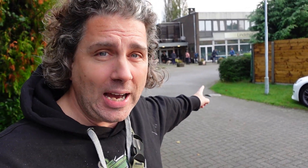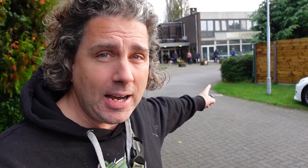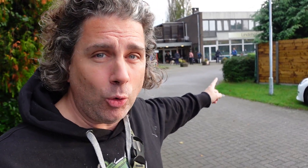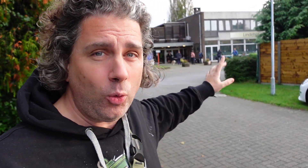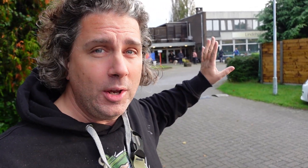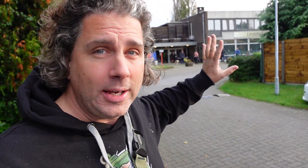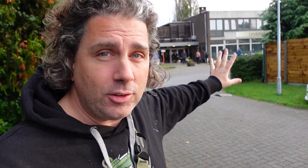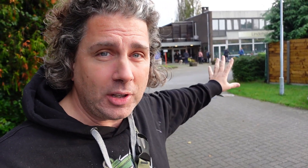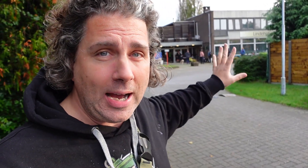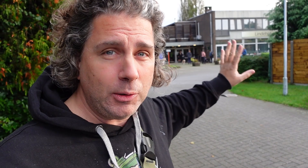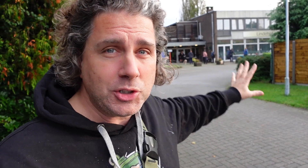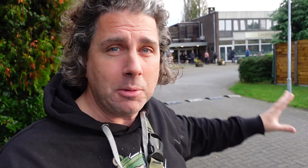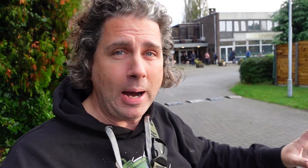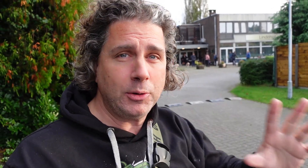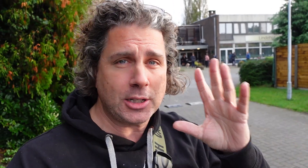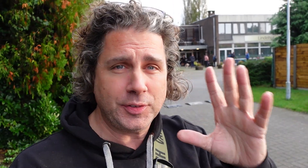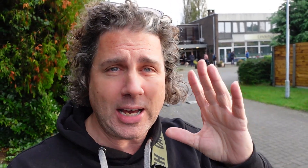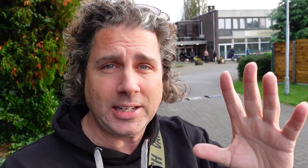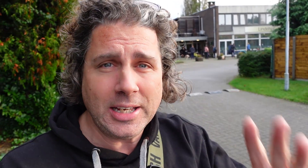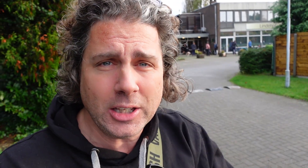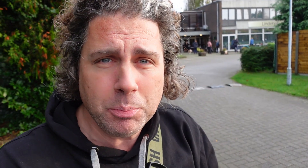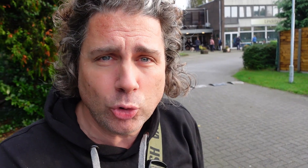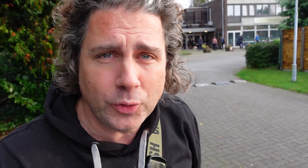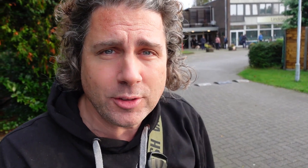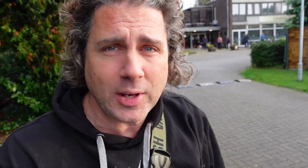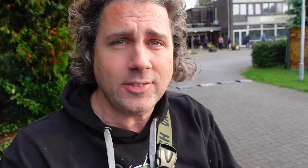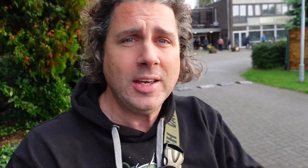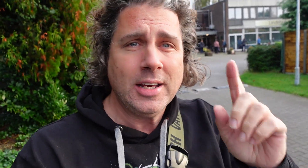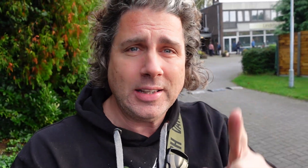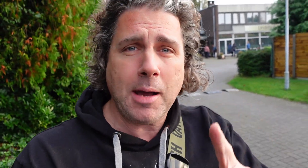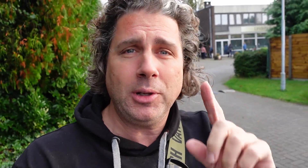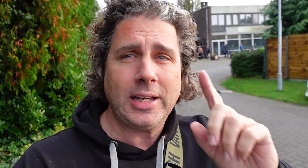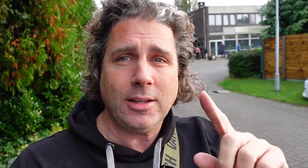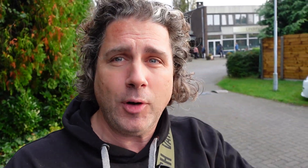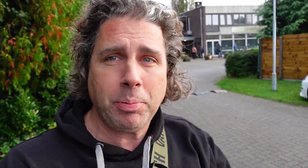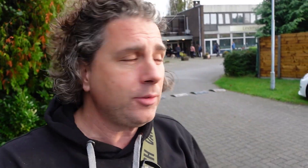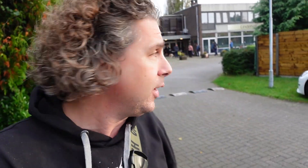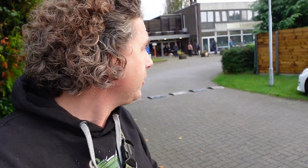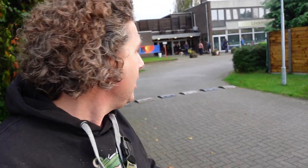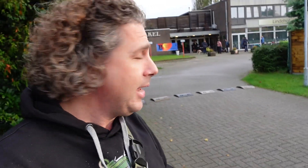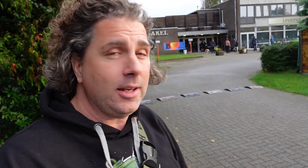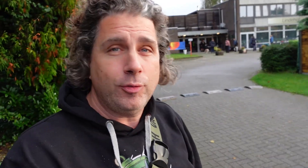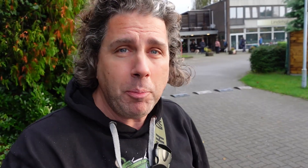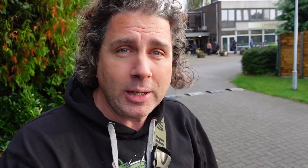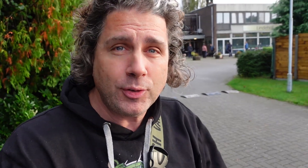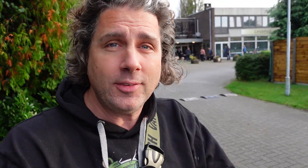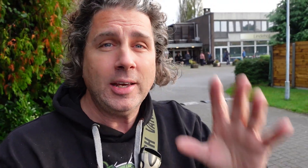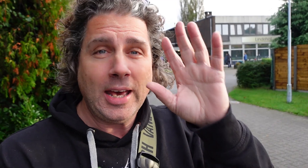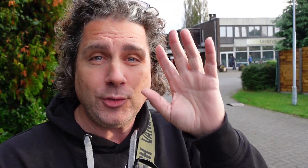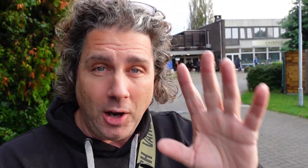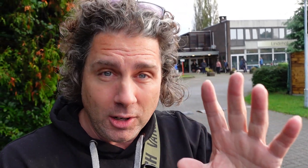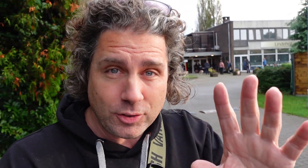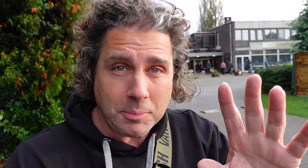de Schakel En De Schakel is een gebouw en daar is vandaag een heel bijzonder Event namelijk het Wapper Event en het Wapper